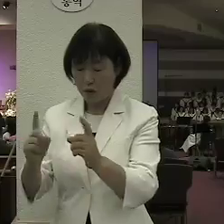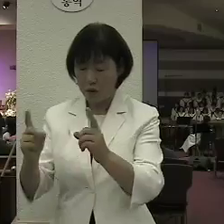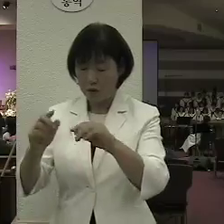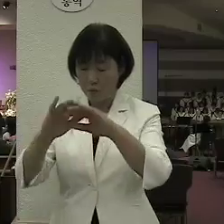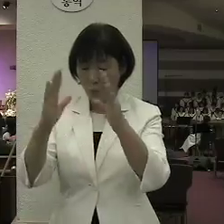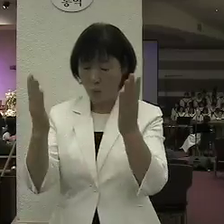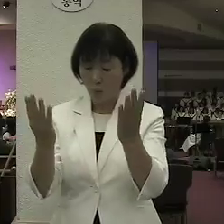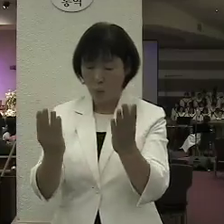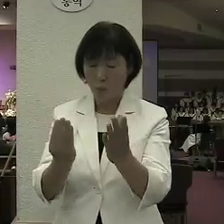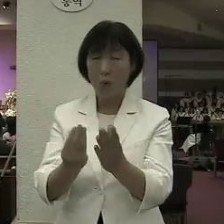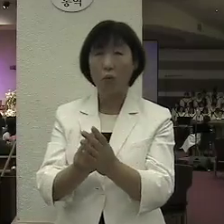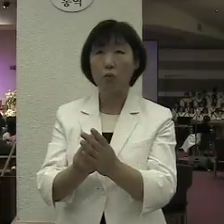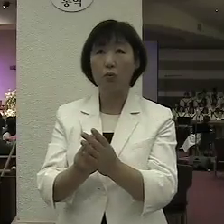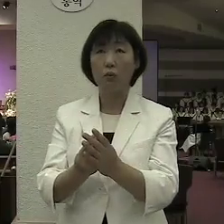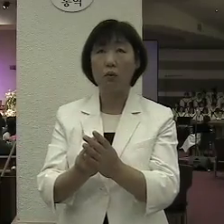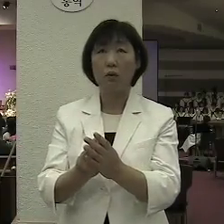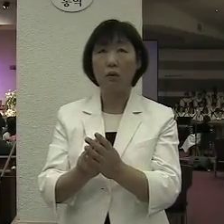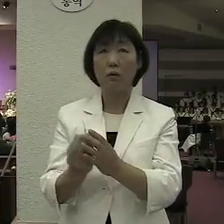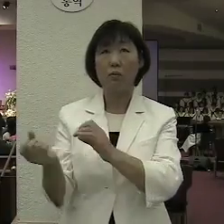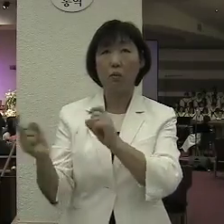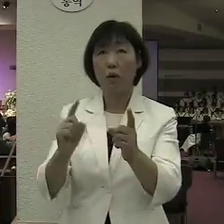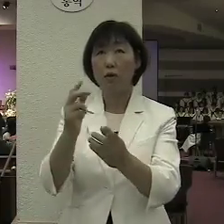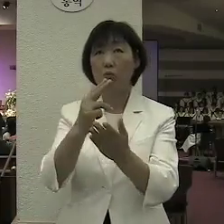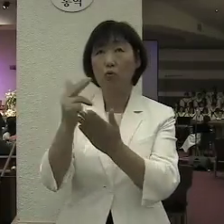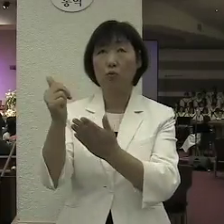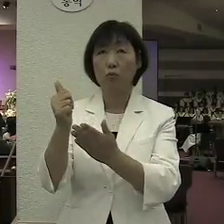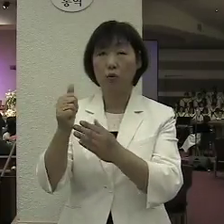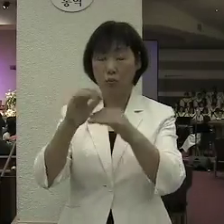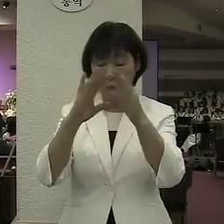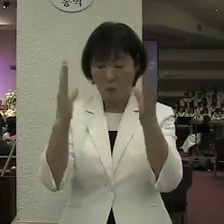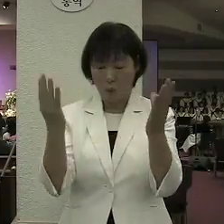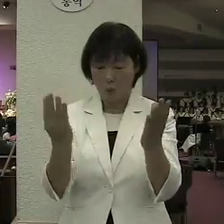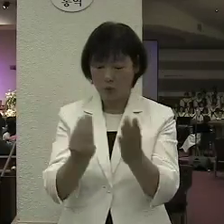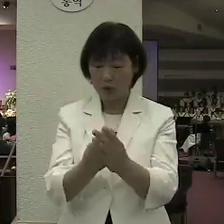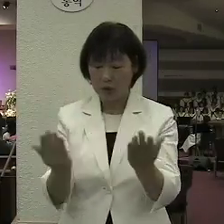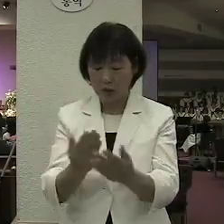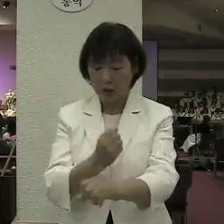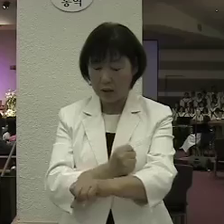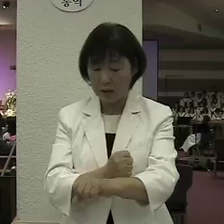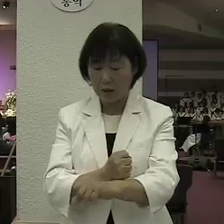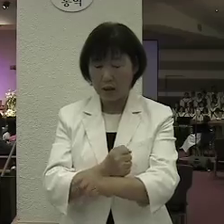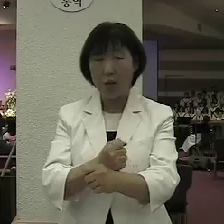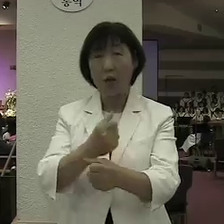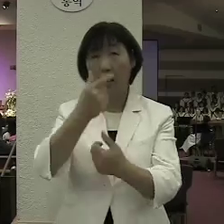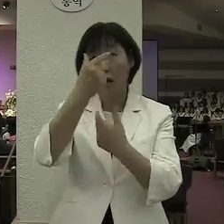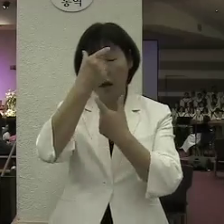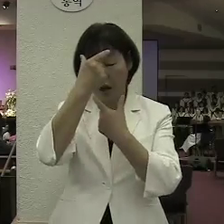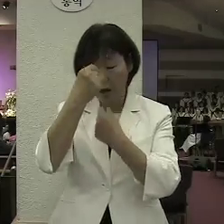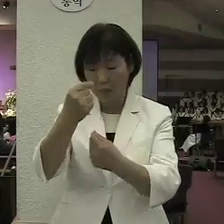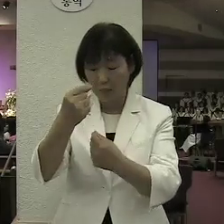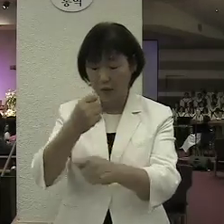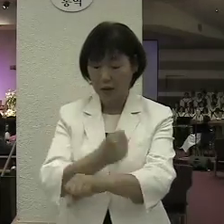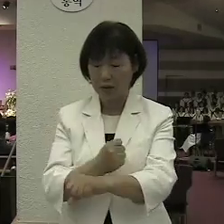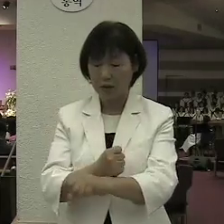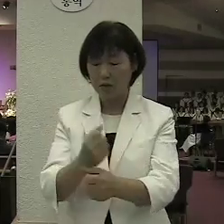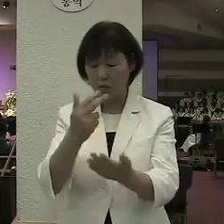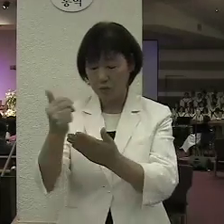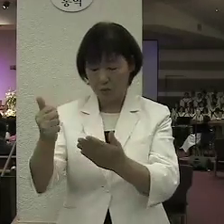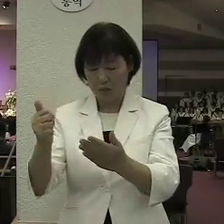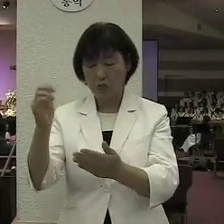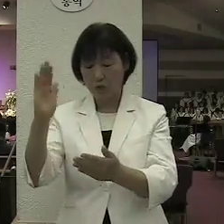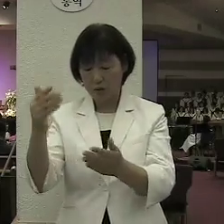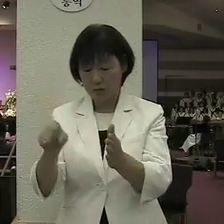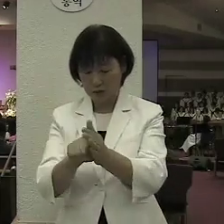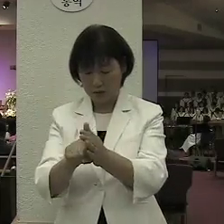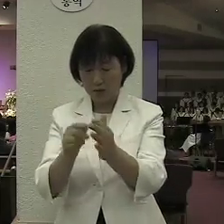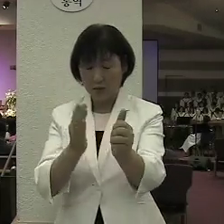책을 가지시고 그 인공을 떼기에 합당하시도다 그분은. 12절에 보니까 죽임을 당하신 어린 양이 능력과